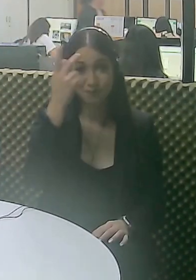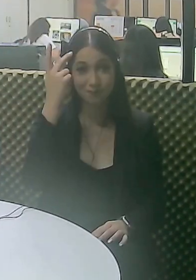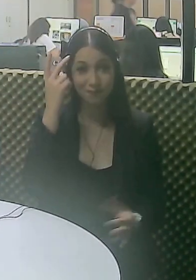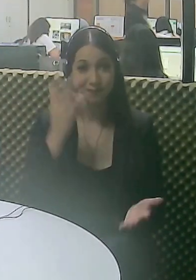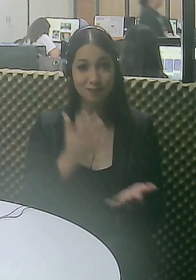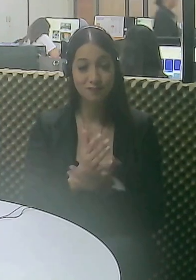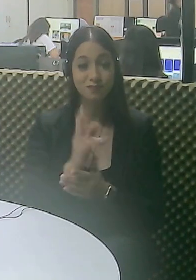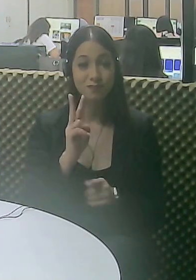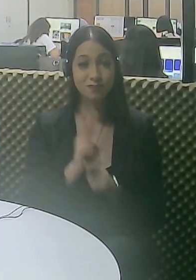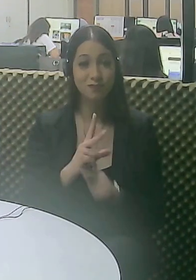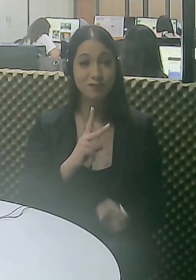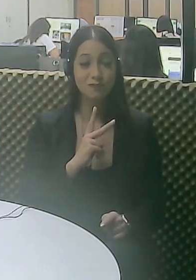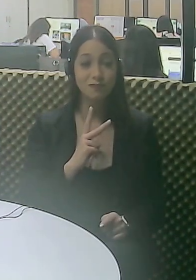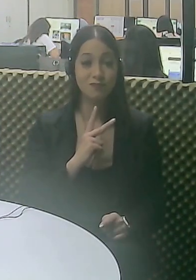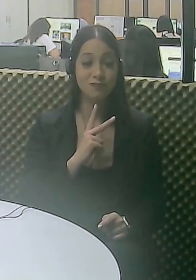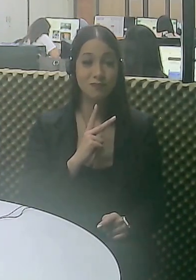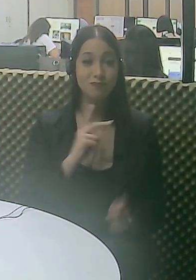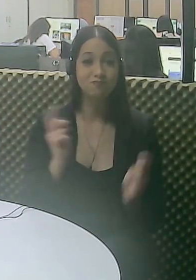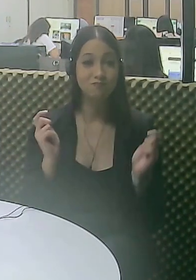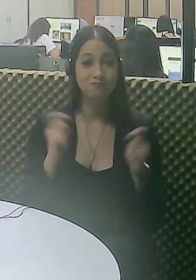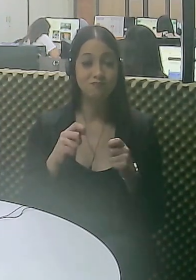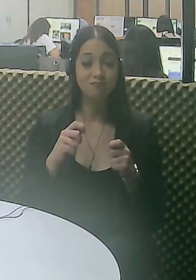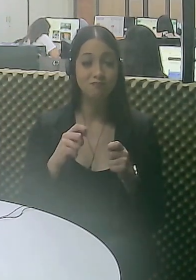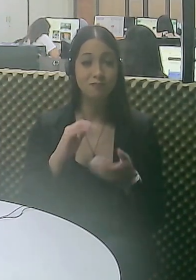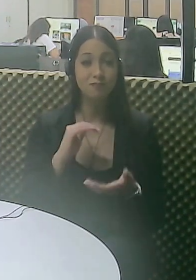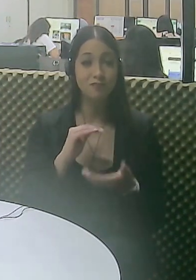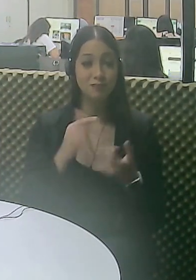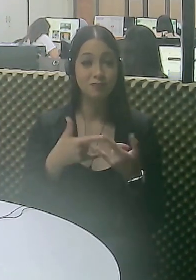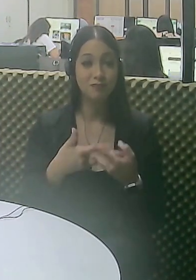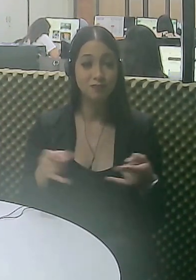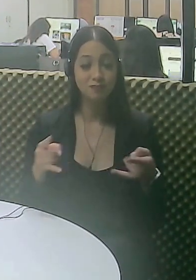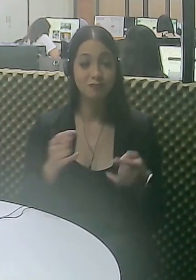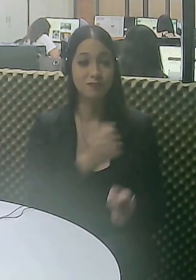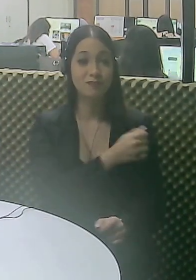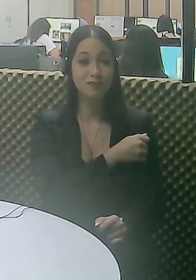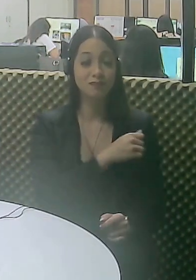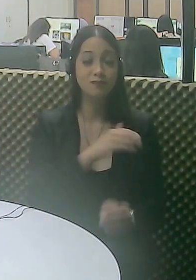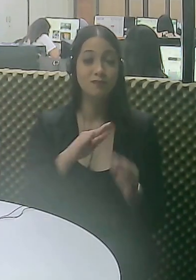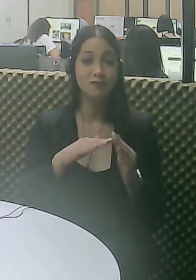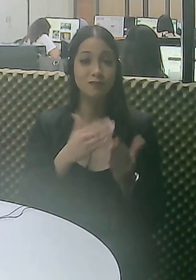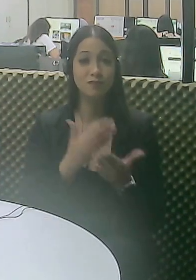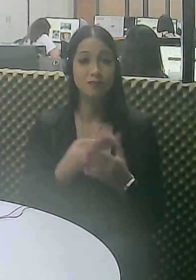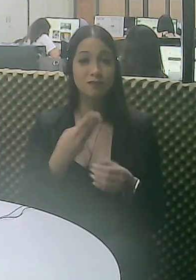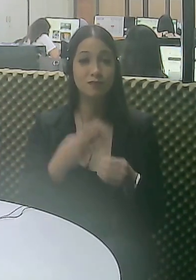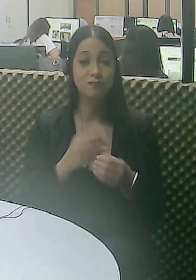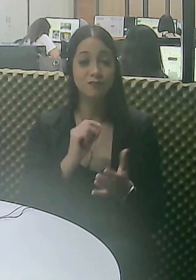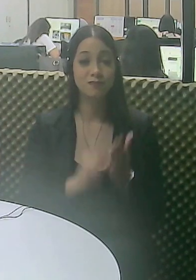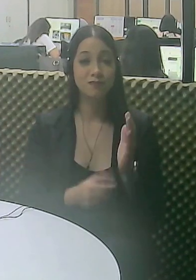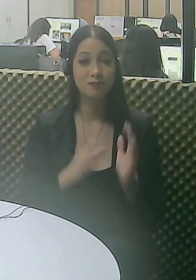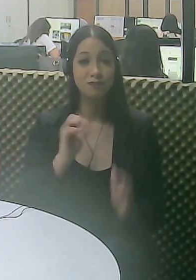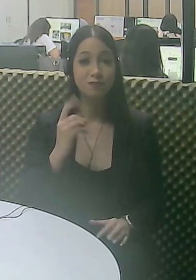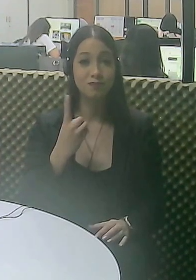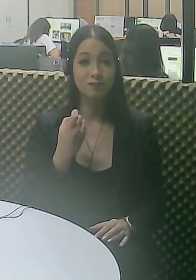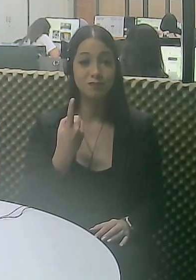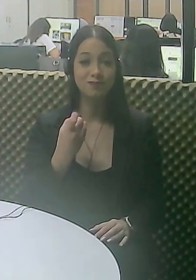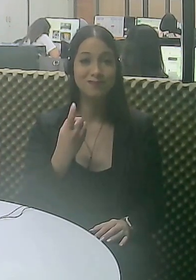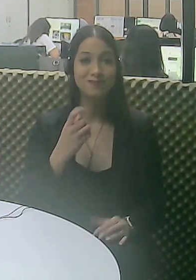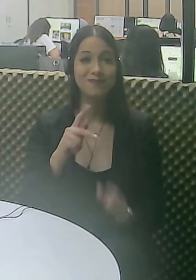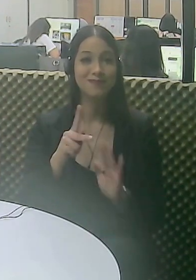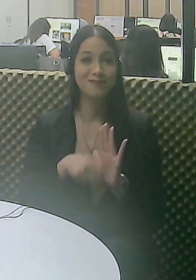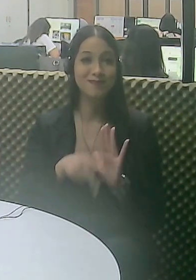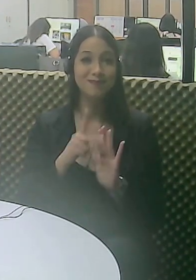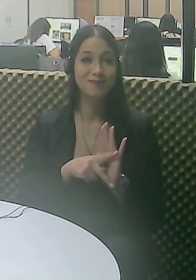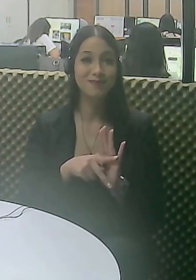lançou o programa Cuidado Íntimo. Ele garante acesso a absorventes para alunas da rede municipal inscritas no CadÚnico. Esse